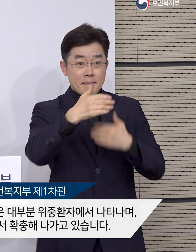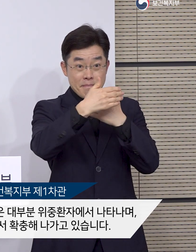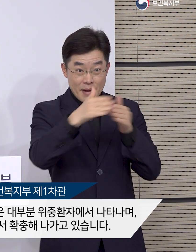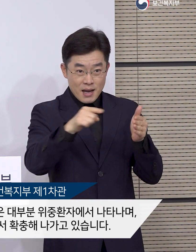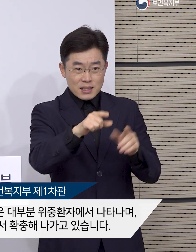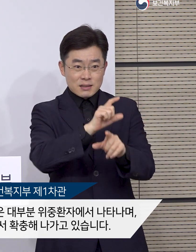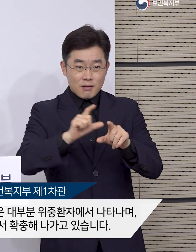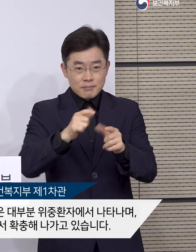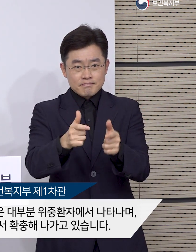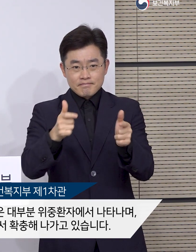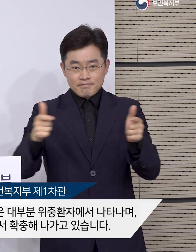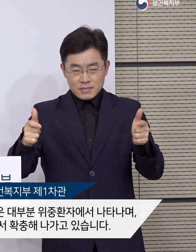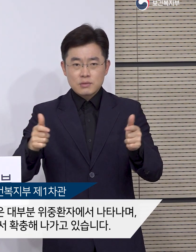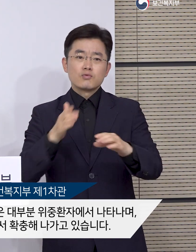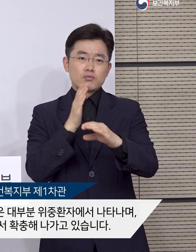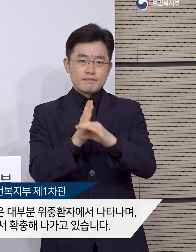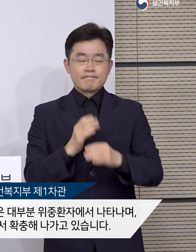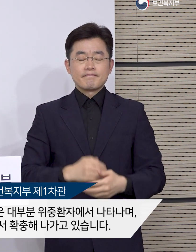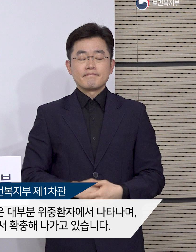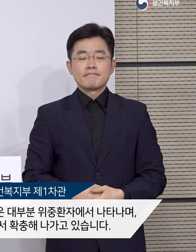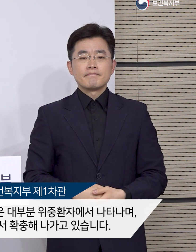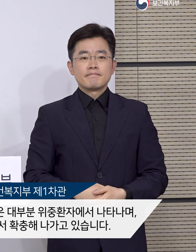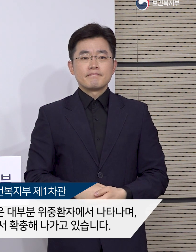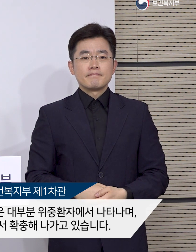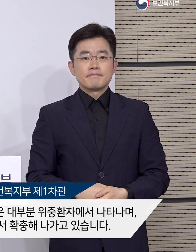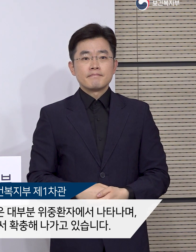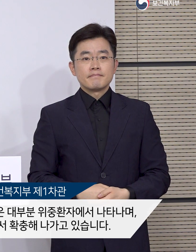병상을 계속해서 확충해 나가고 있습니다.